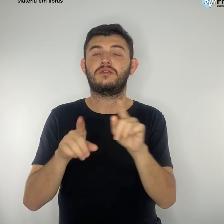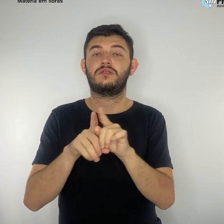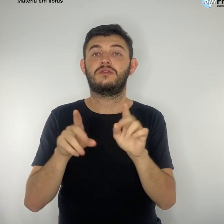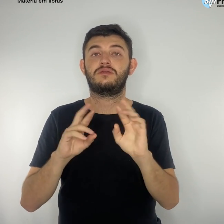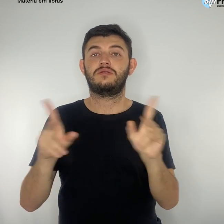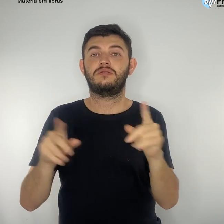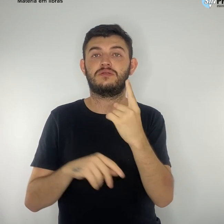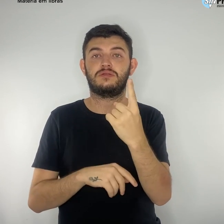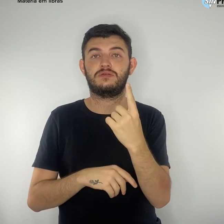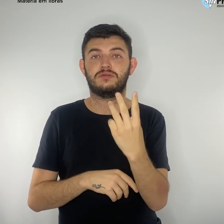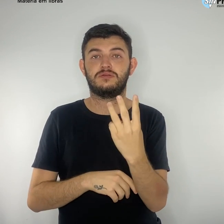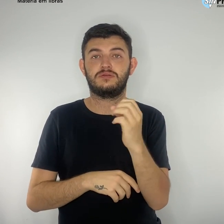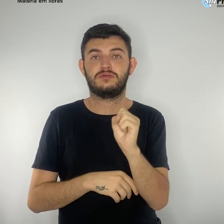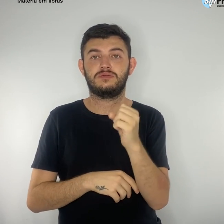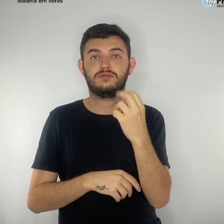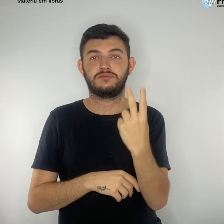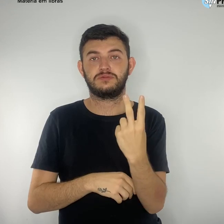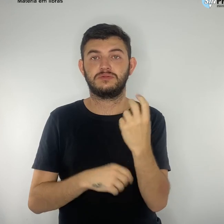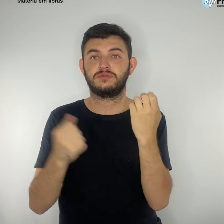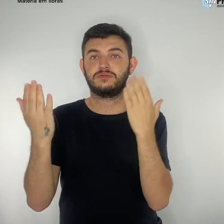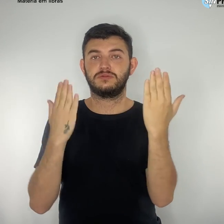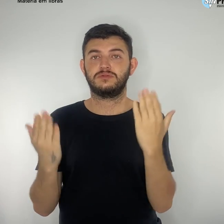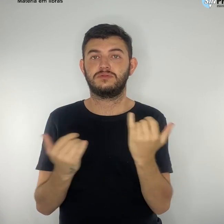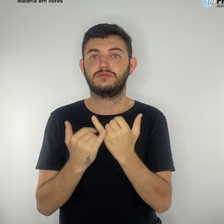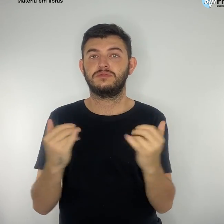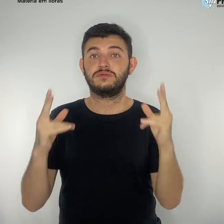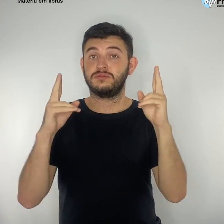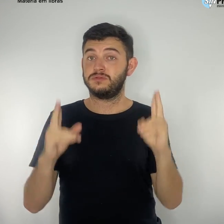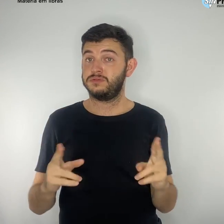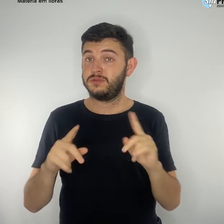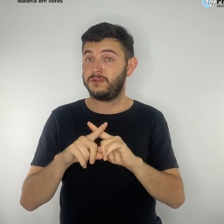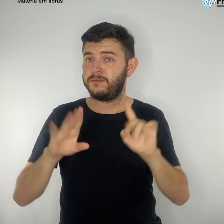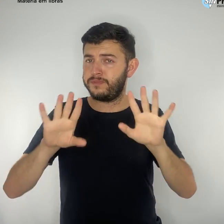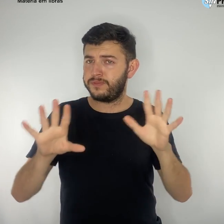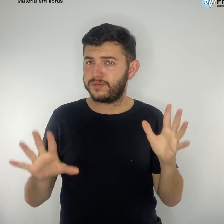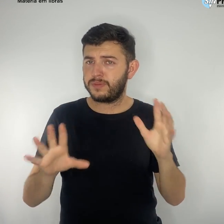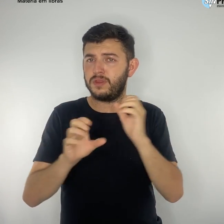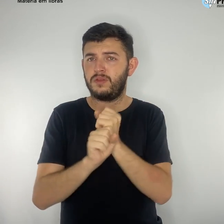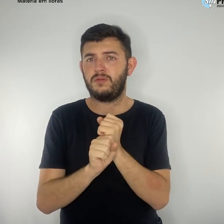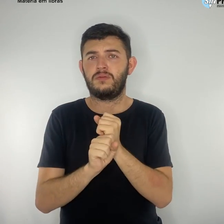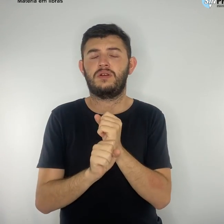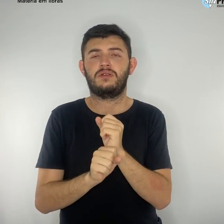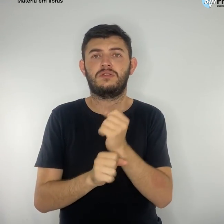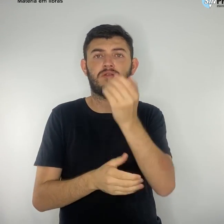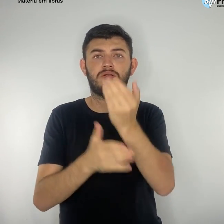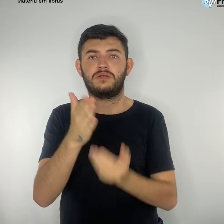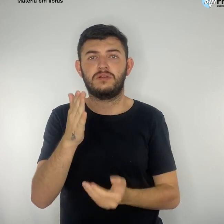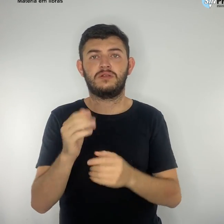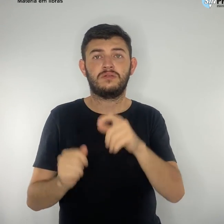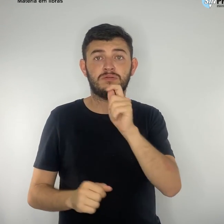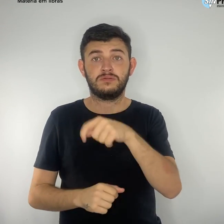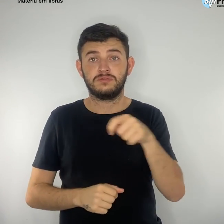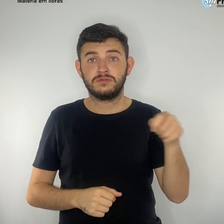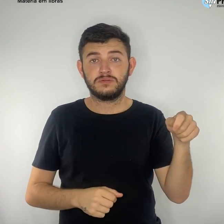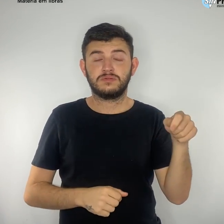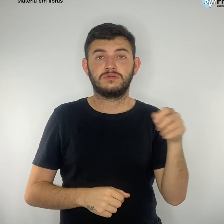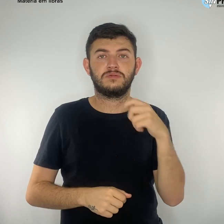1.382 na mesma comparação. Somando-se a perda a cada mês, que parece